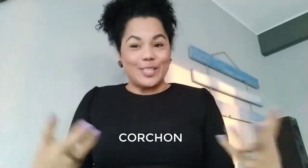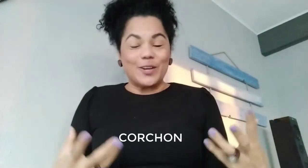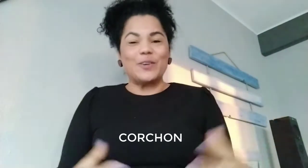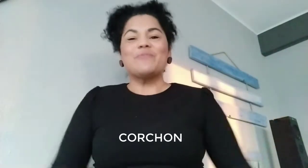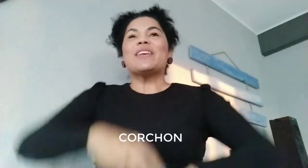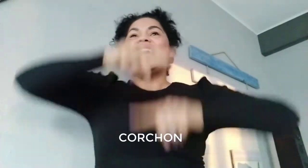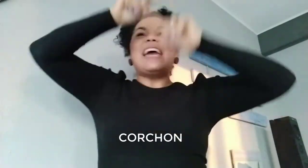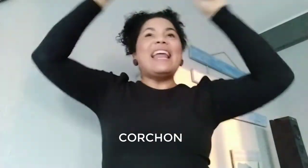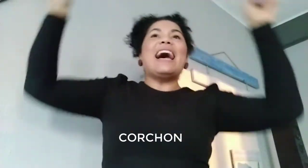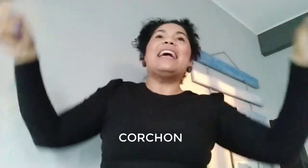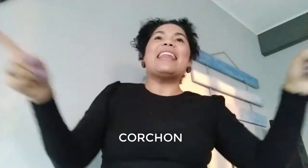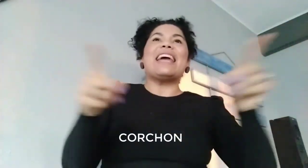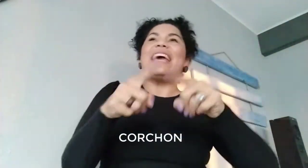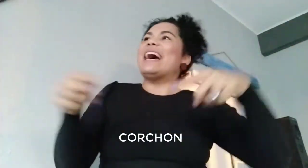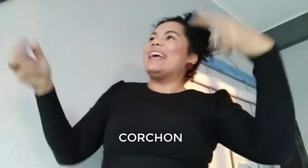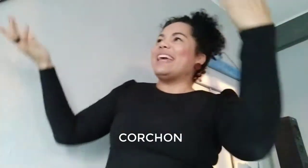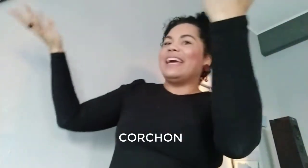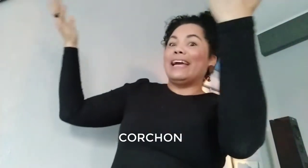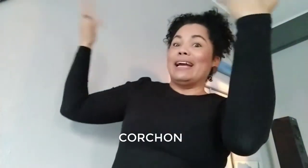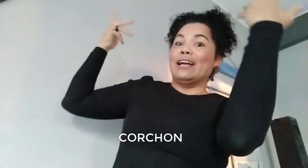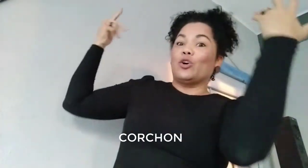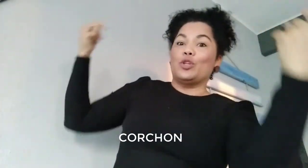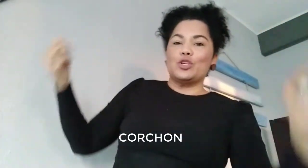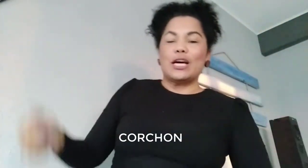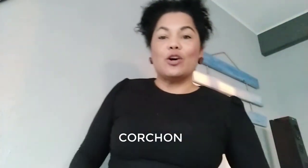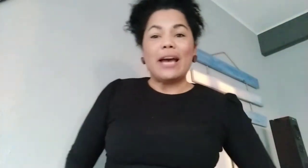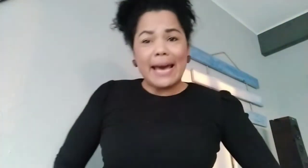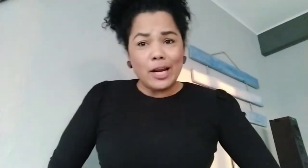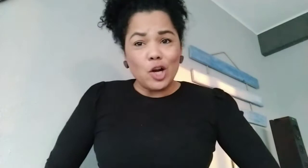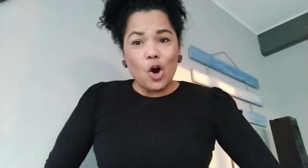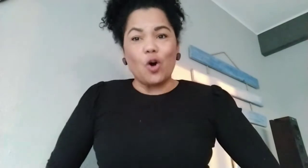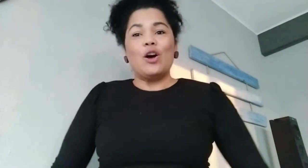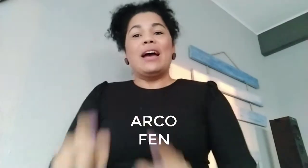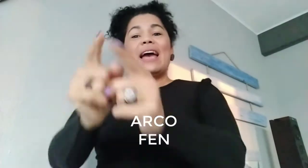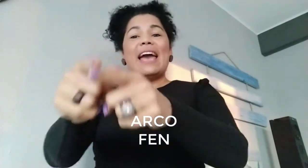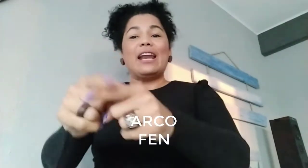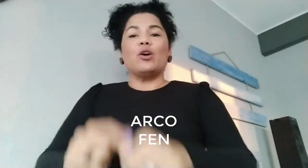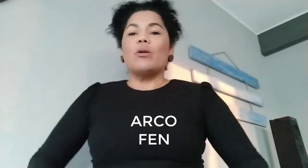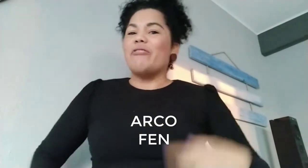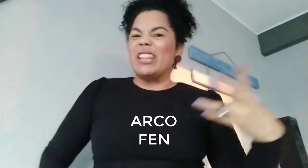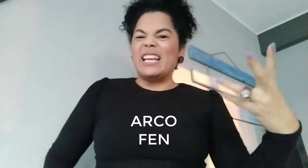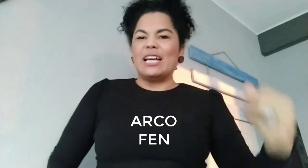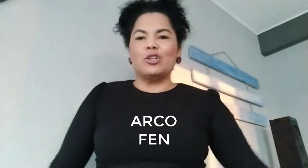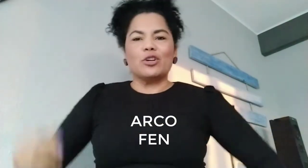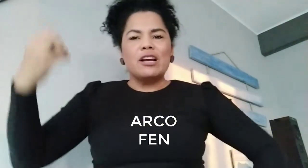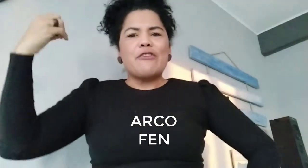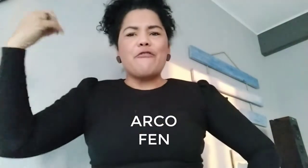corchón. El aire acondicionado, erco,